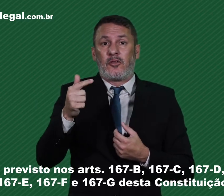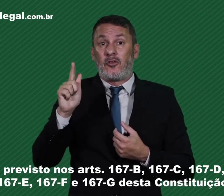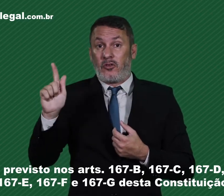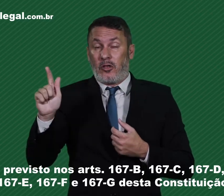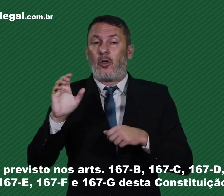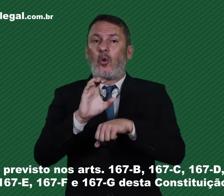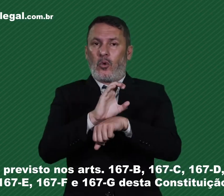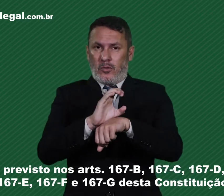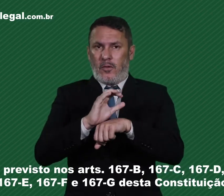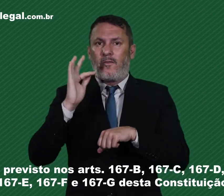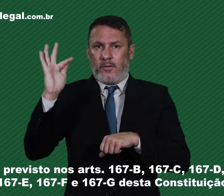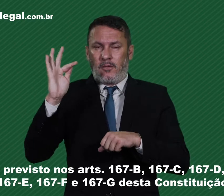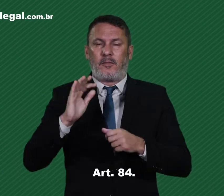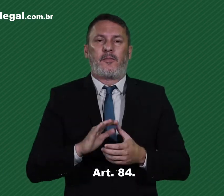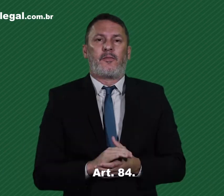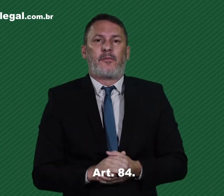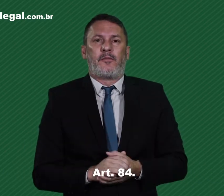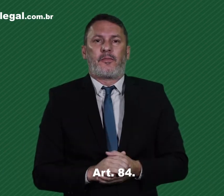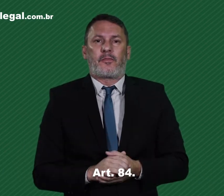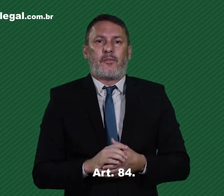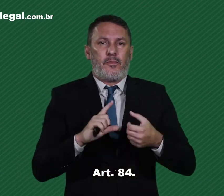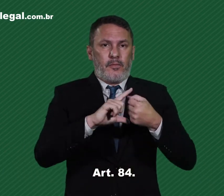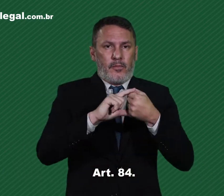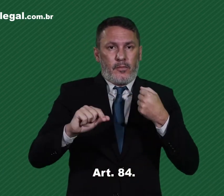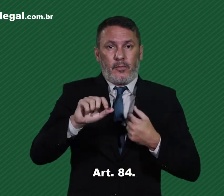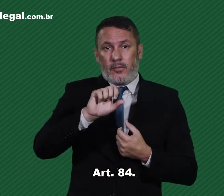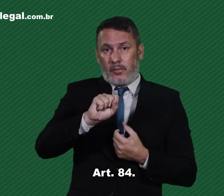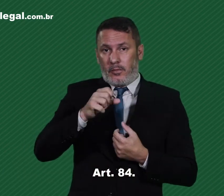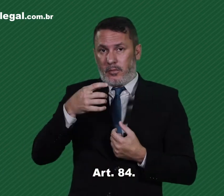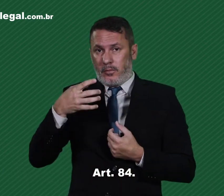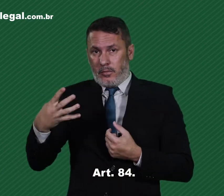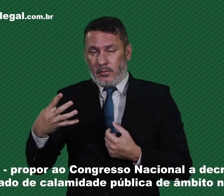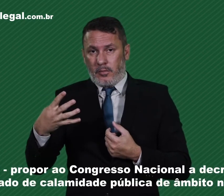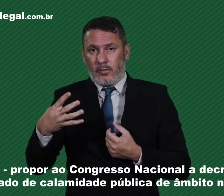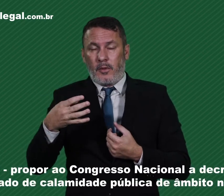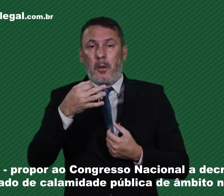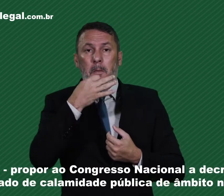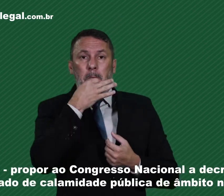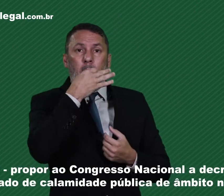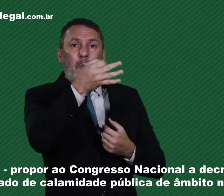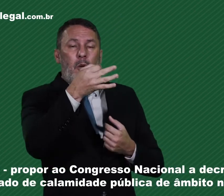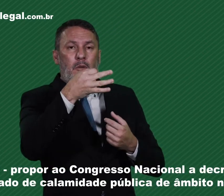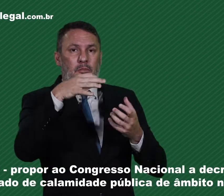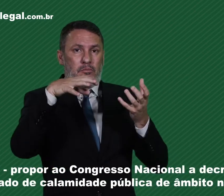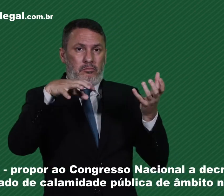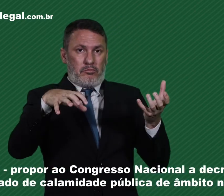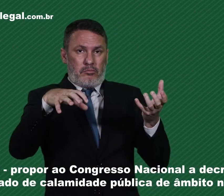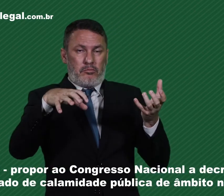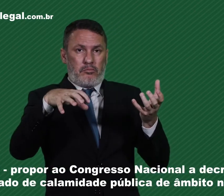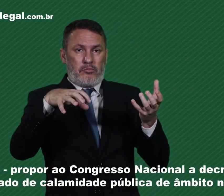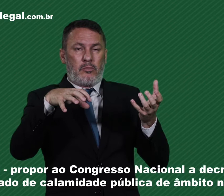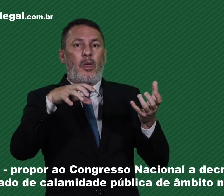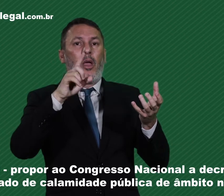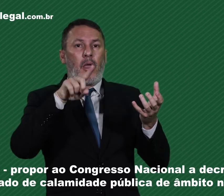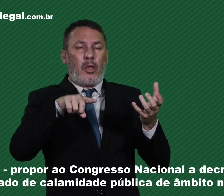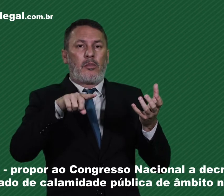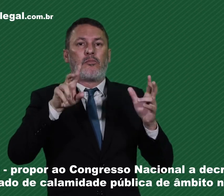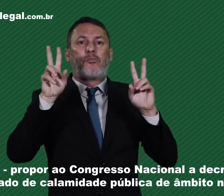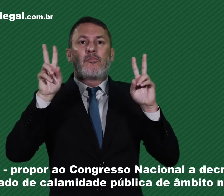a Constituição artigo 84 propor ao congresso nacional a decretação